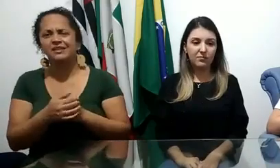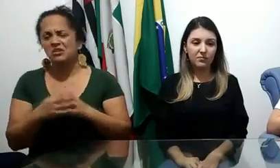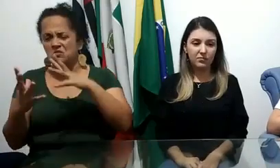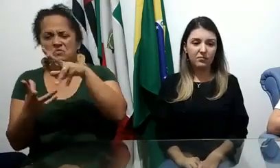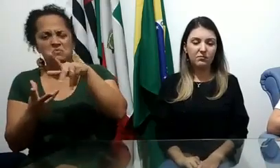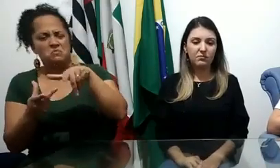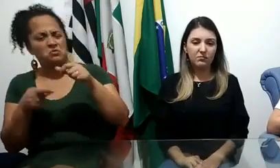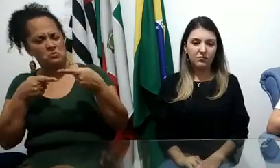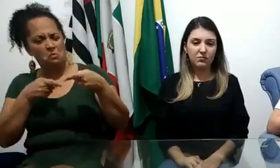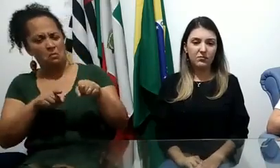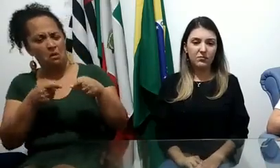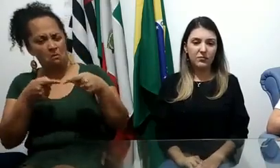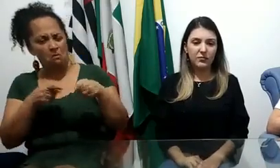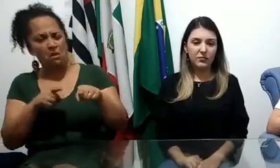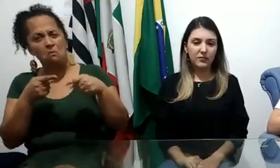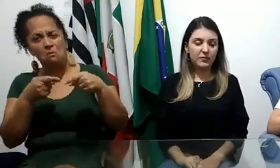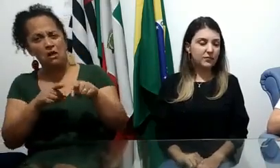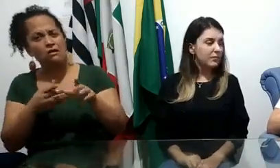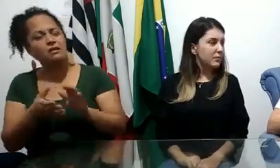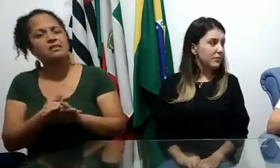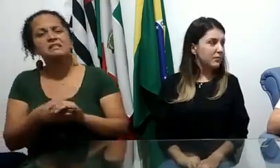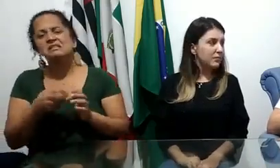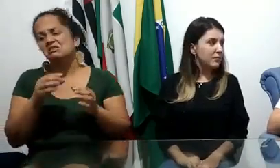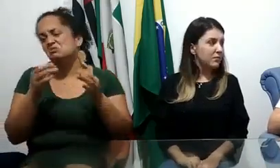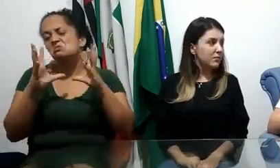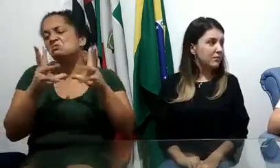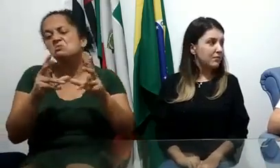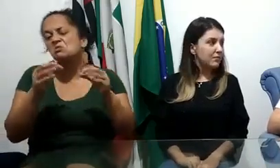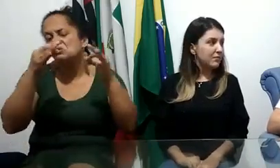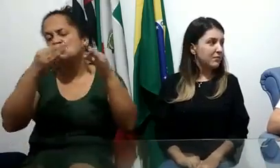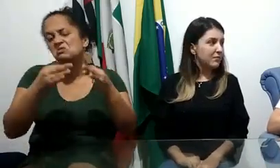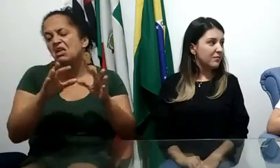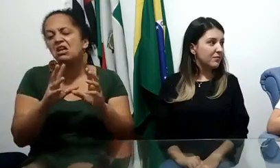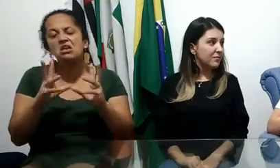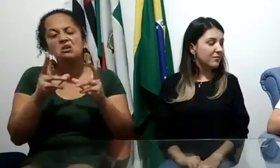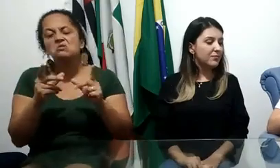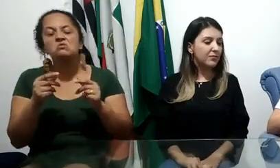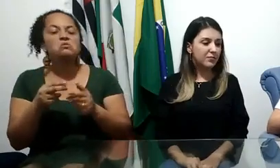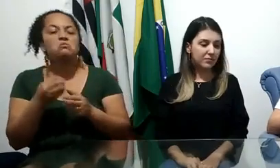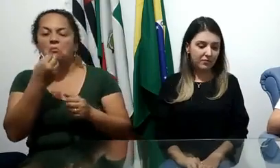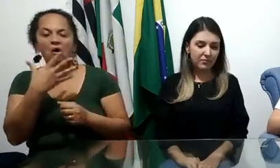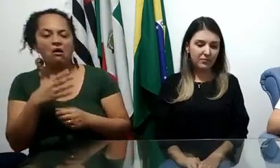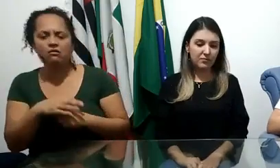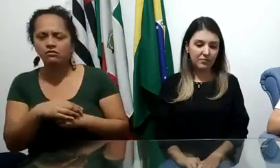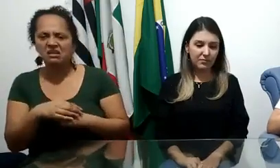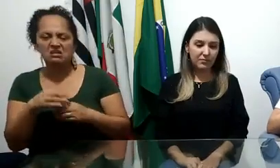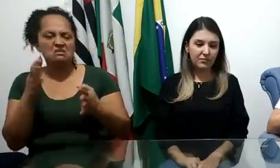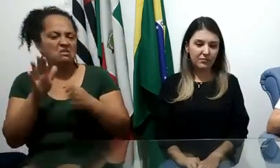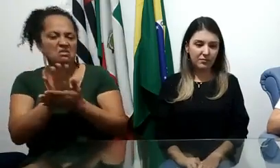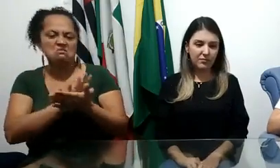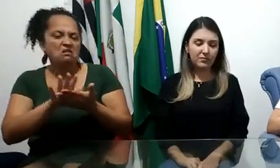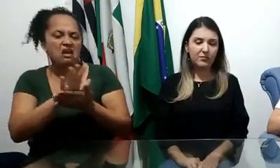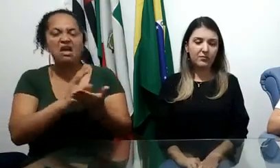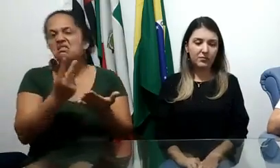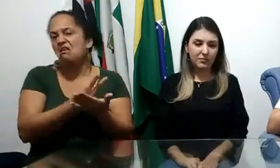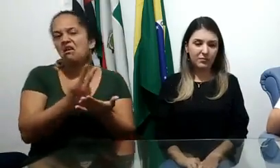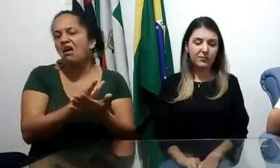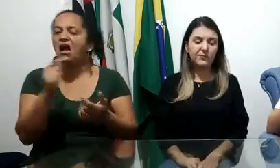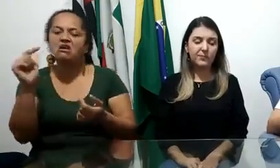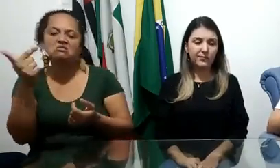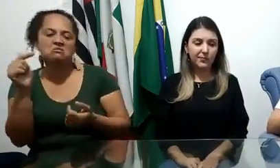impor na cabeça dos jovens, adolescentes, de que tudo é certo, tudo é relativo, não tem nada errado, o inferno não